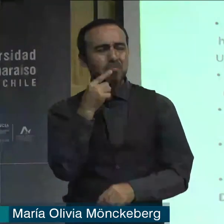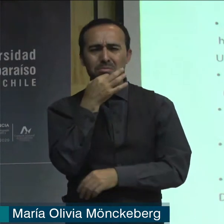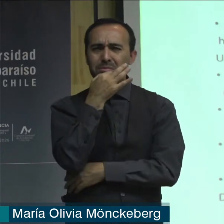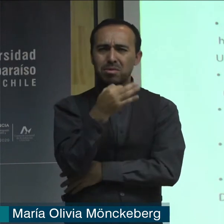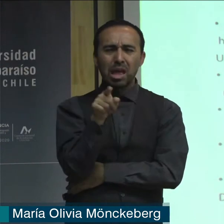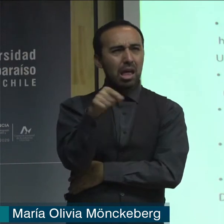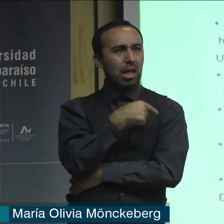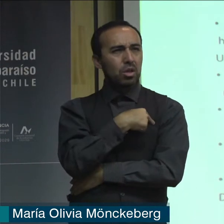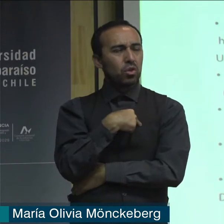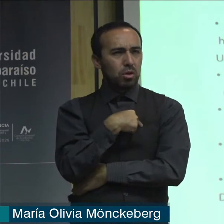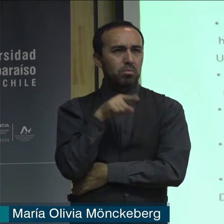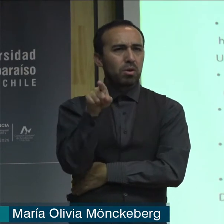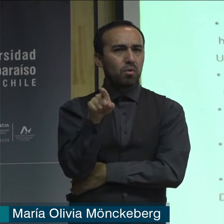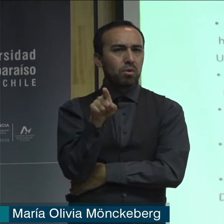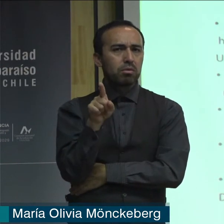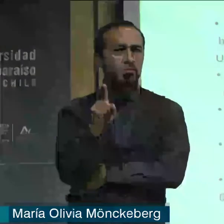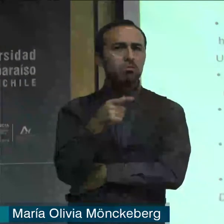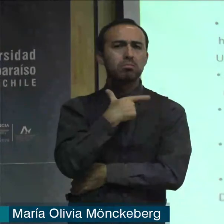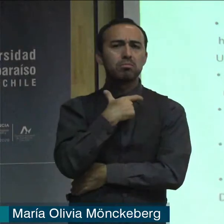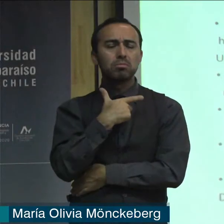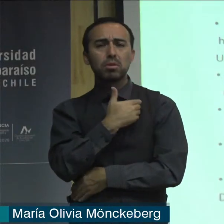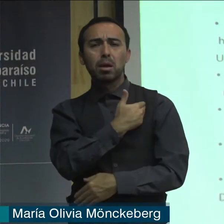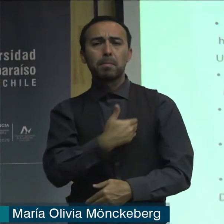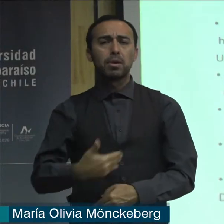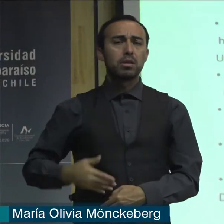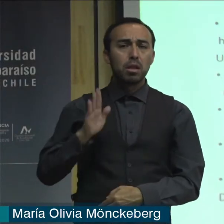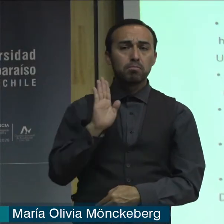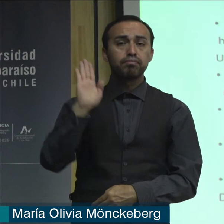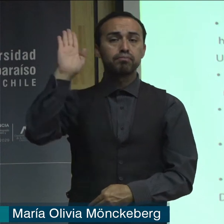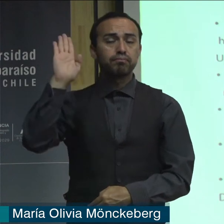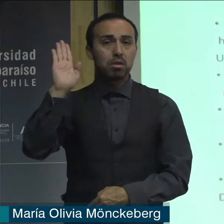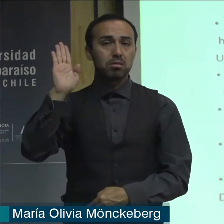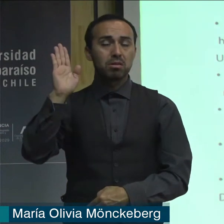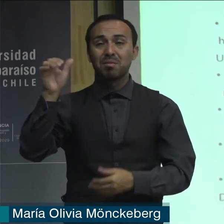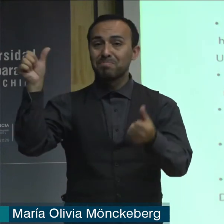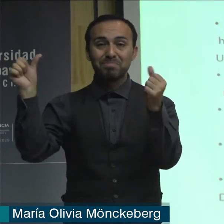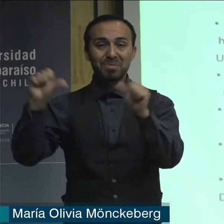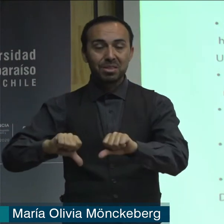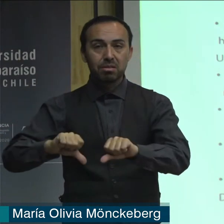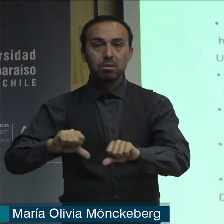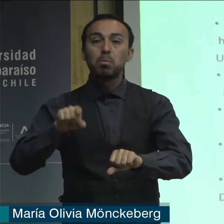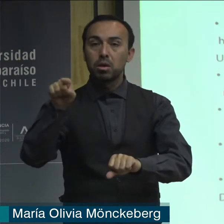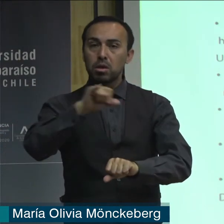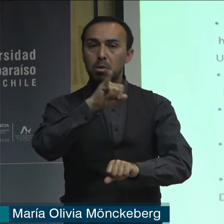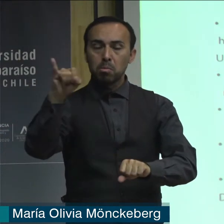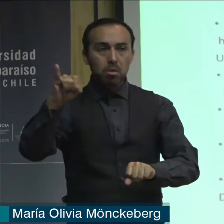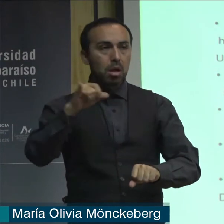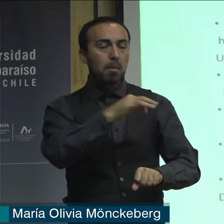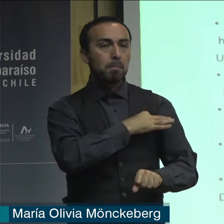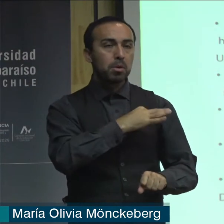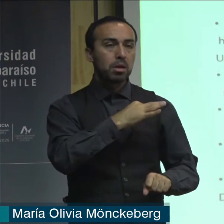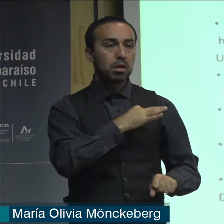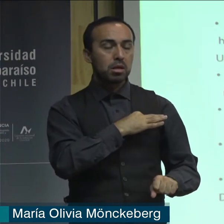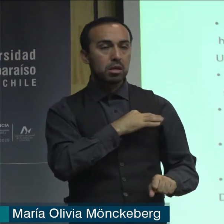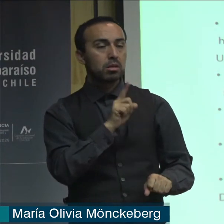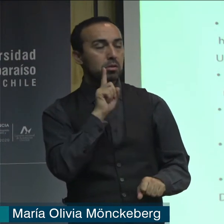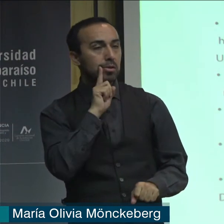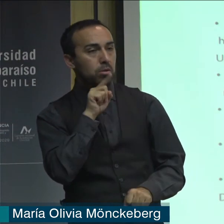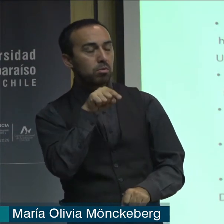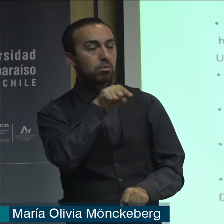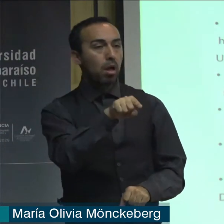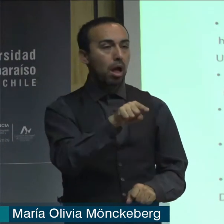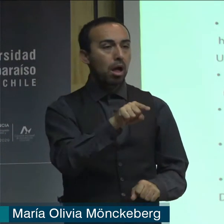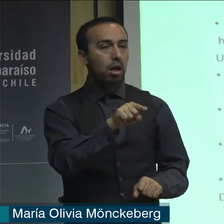que fue candidato a la presidencia perdió con elwin pero que fue ministro de hacienda ha sido el 85